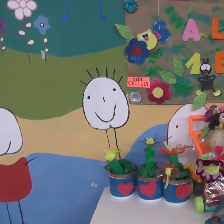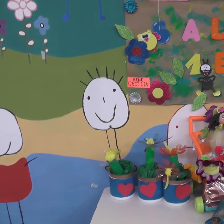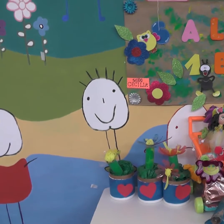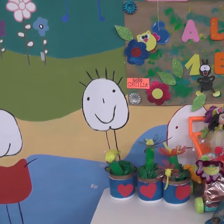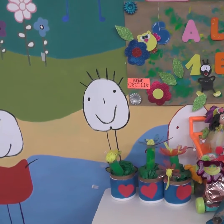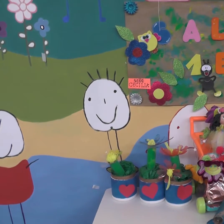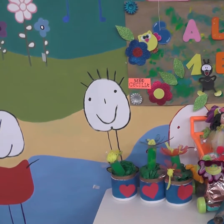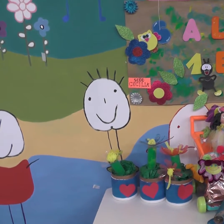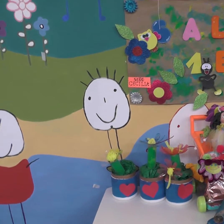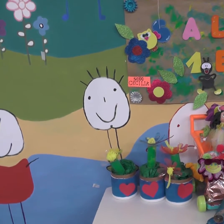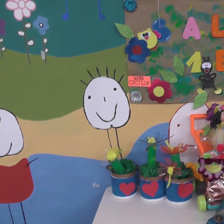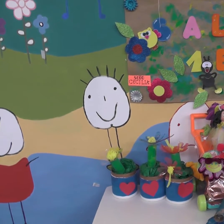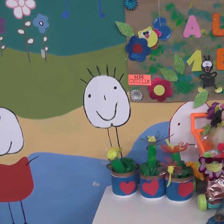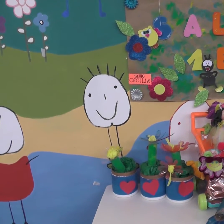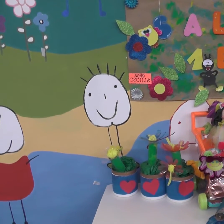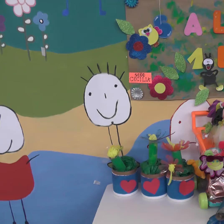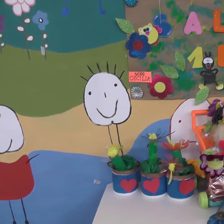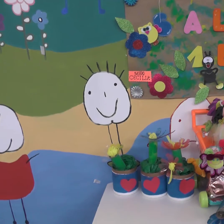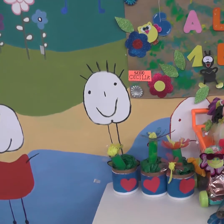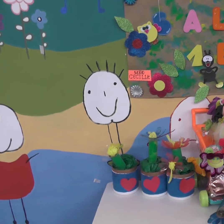Sí, de verdad, la escuela de Helen Keller busca